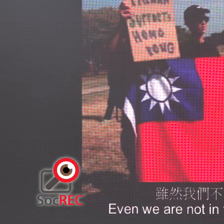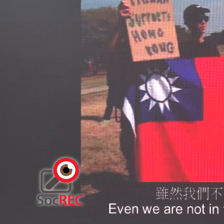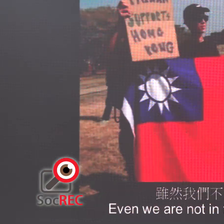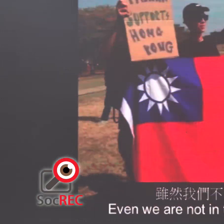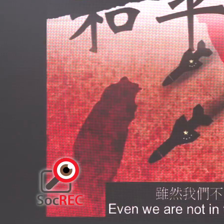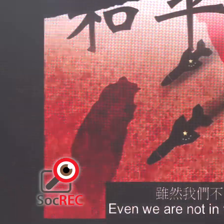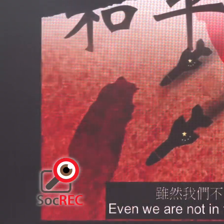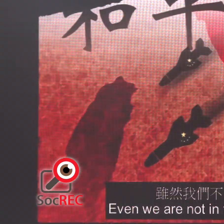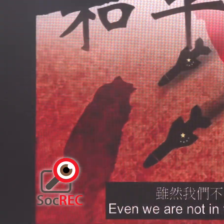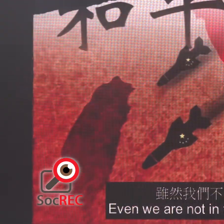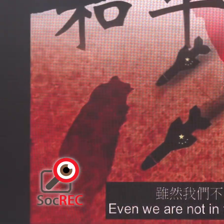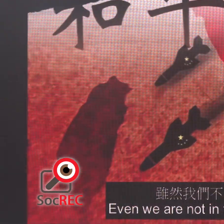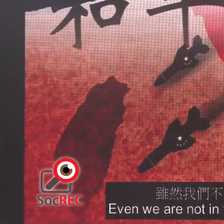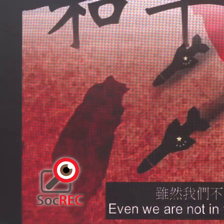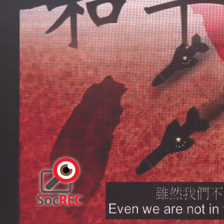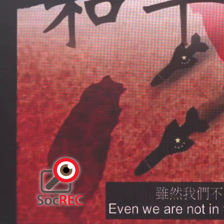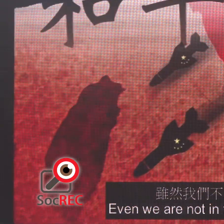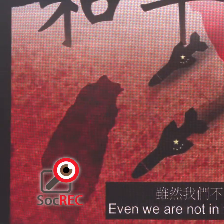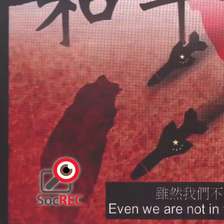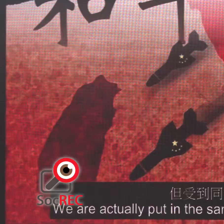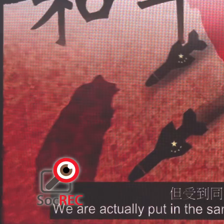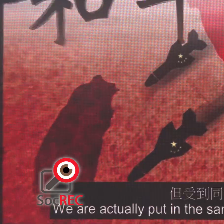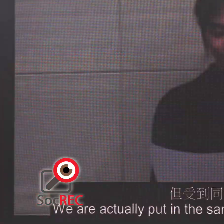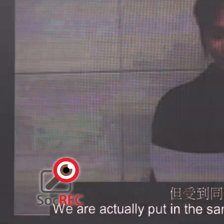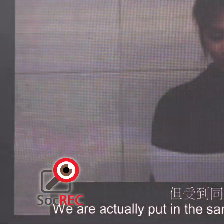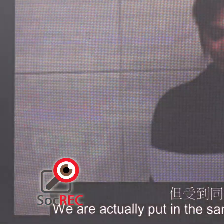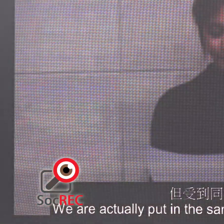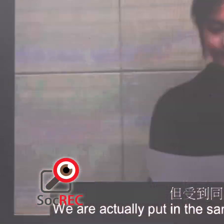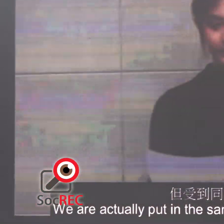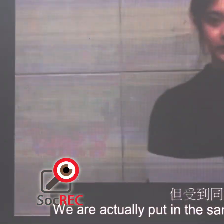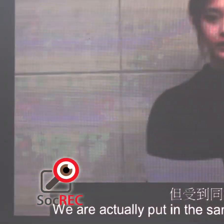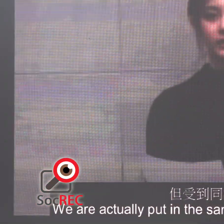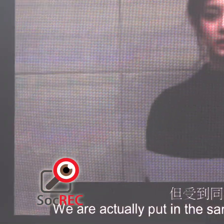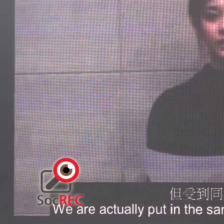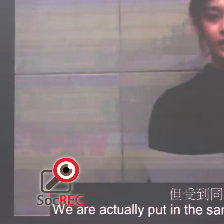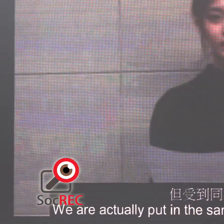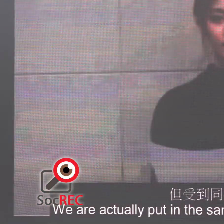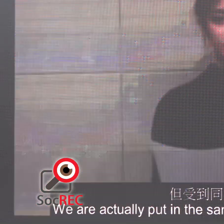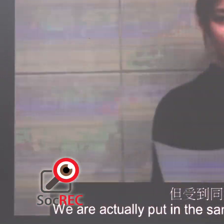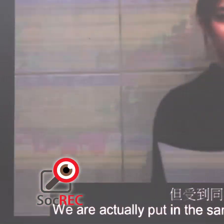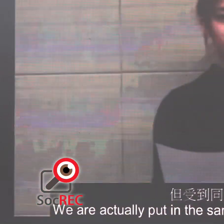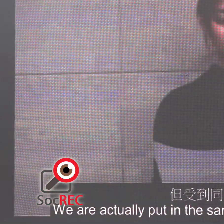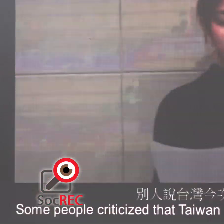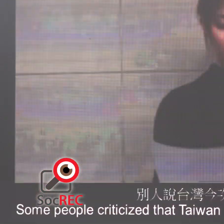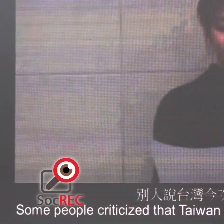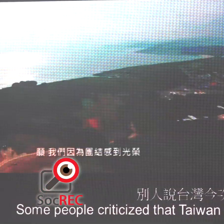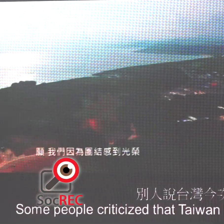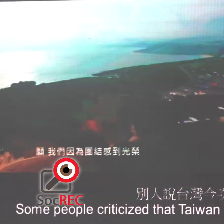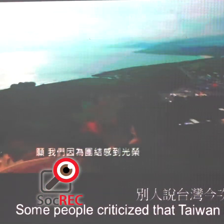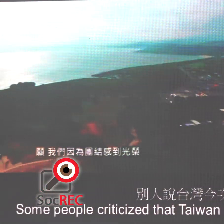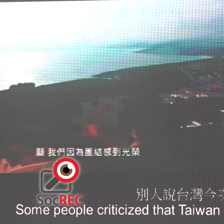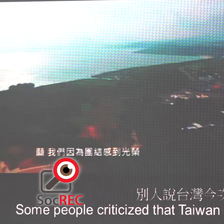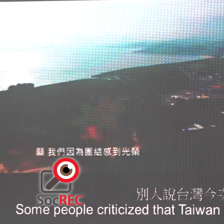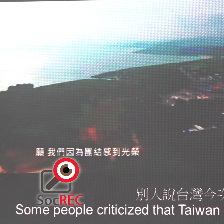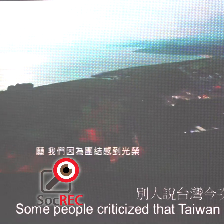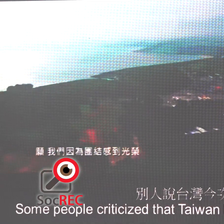雖然我們不在同一塊土地上面，但是受到同樣性質的壓迫。有人說